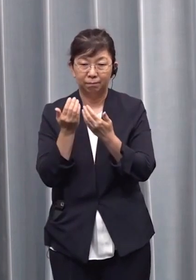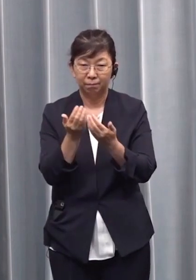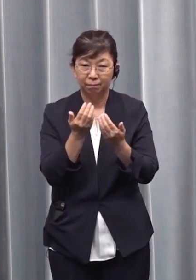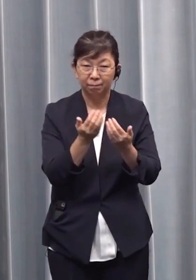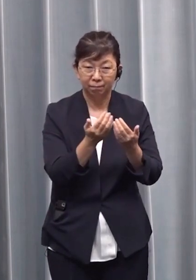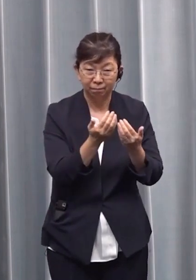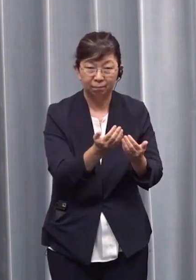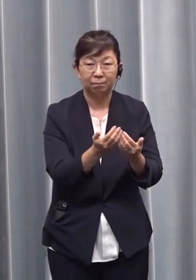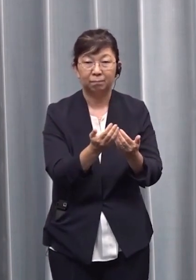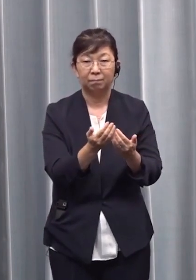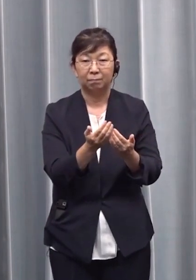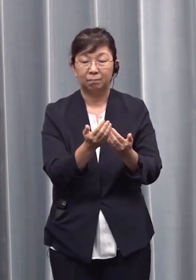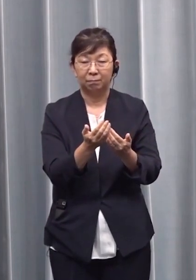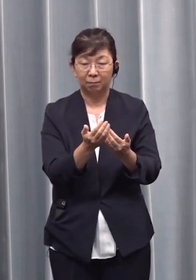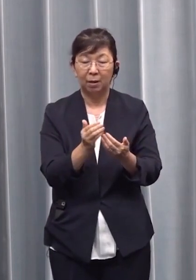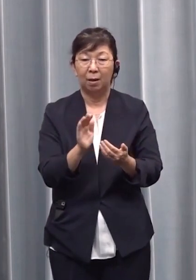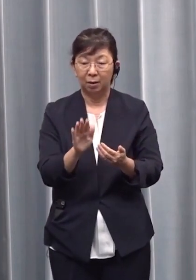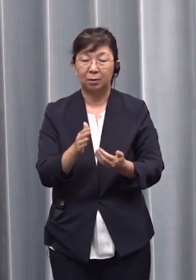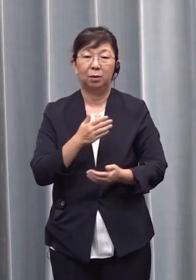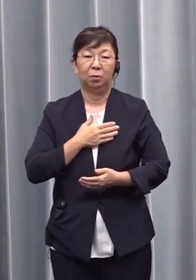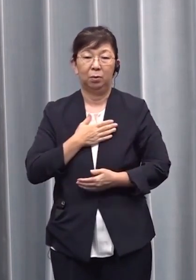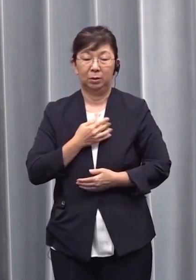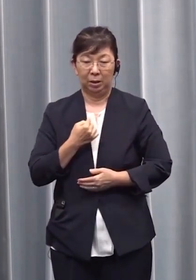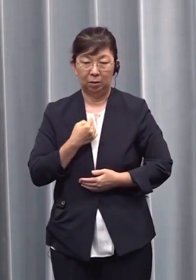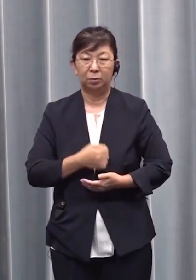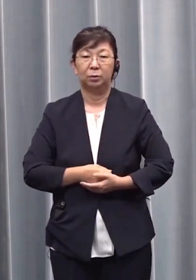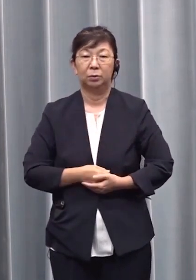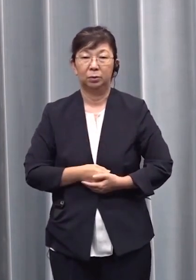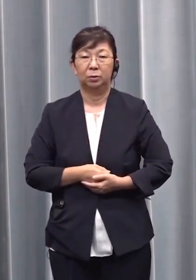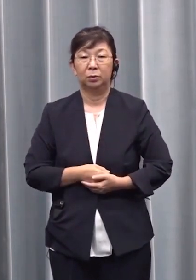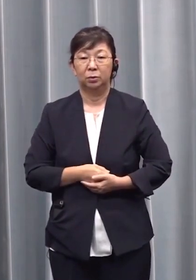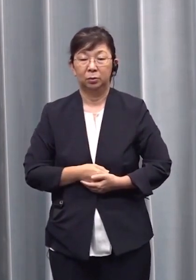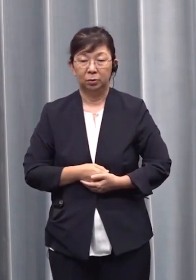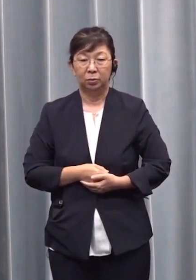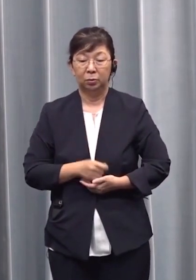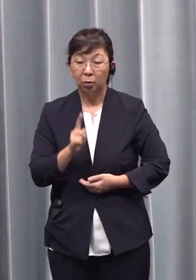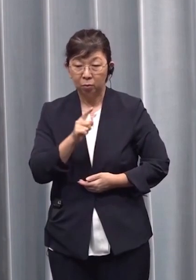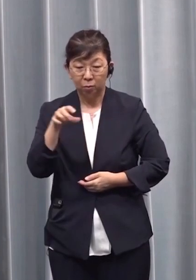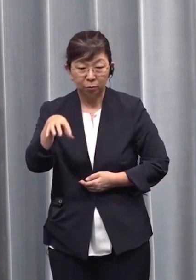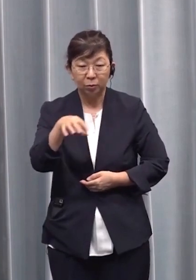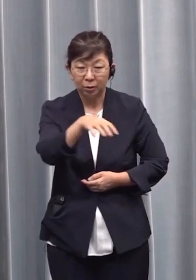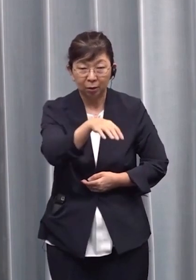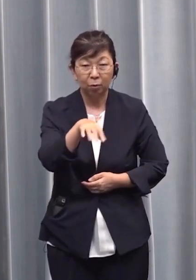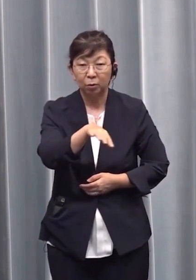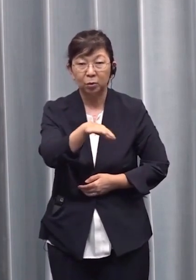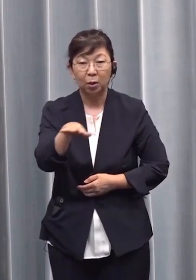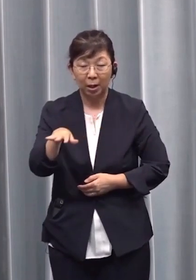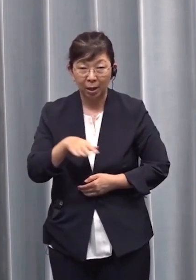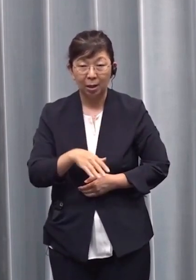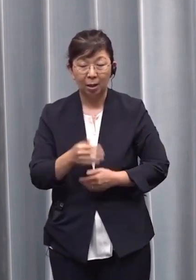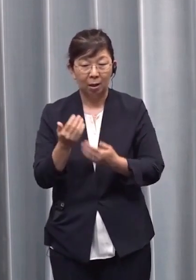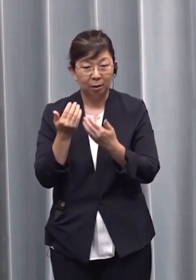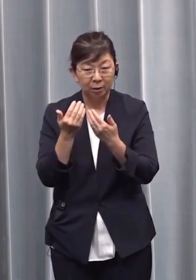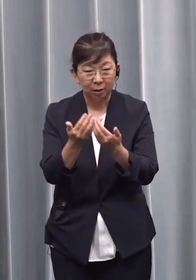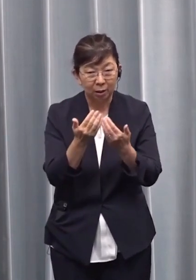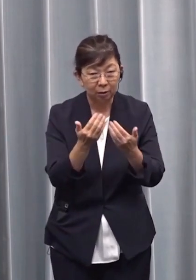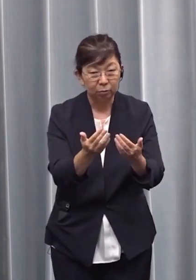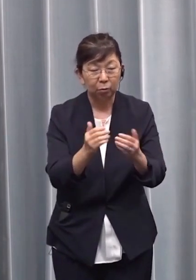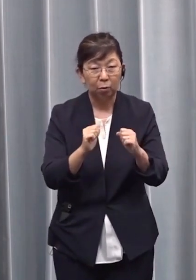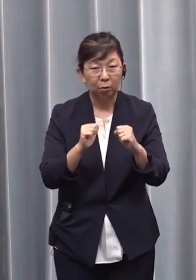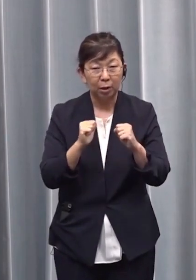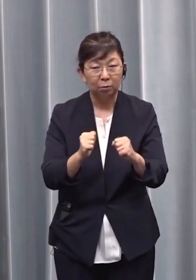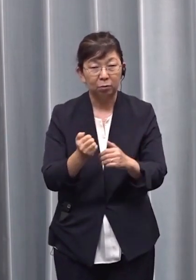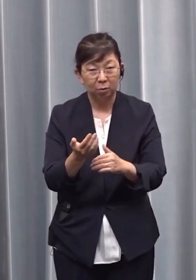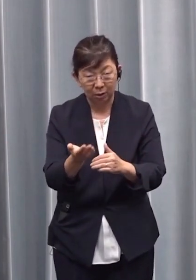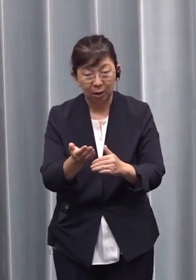お聞きをしていると承知をしております。どの分野の方々からヒアリングを行うかに関